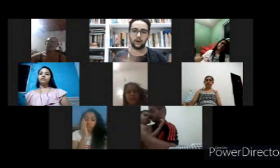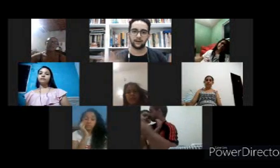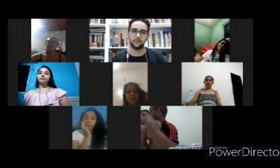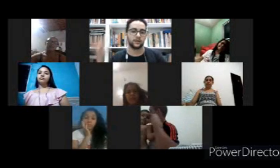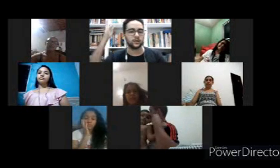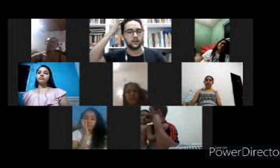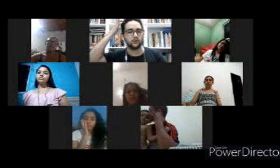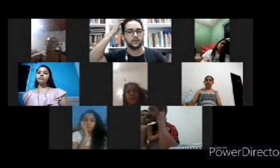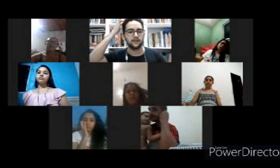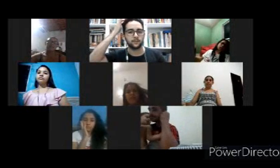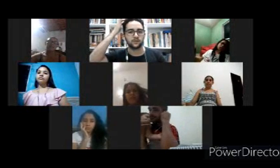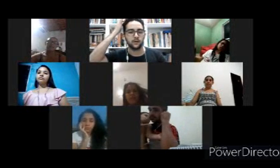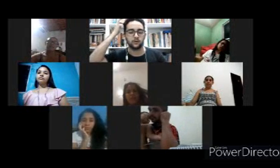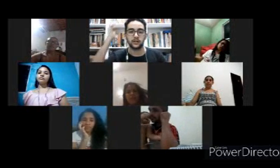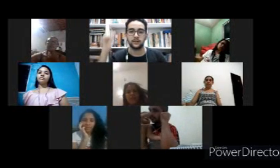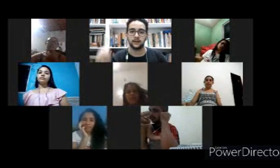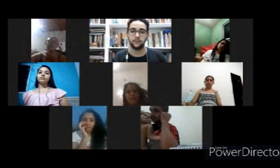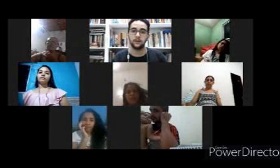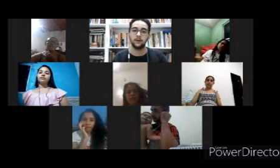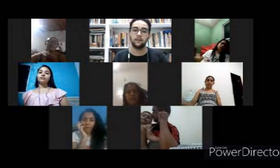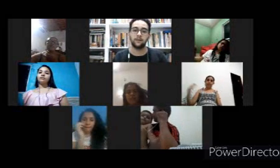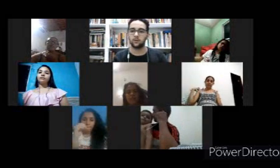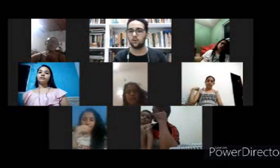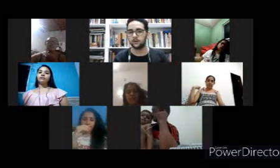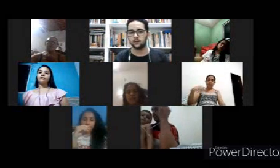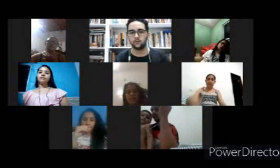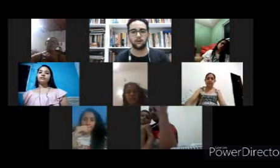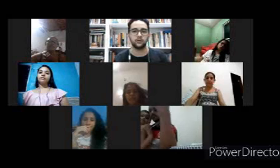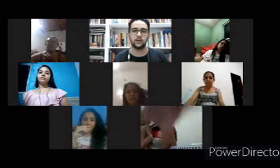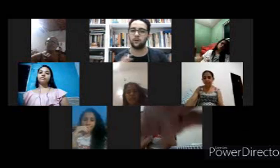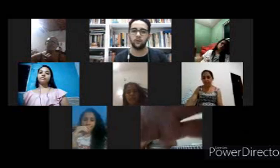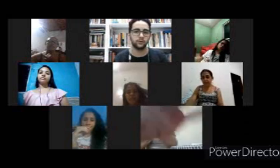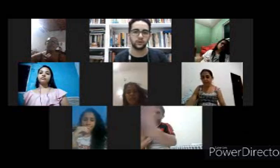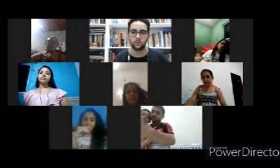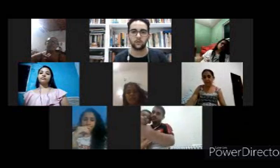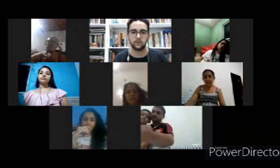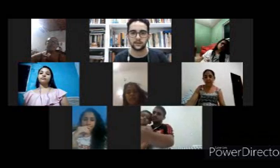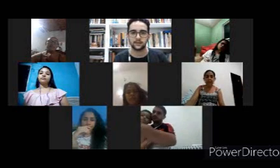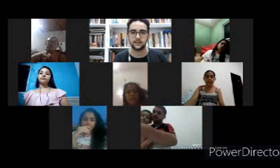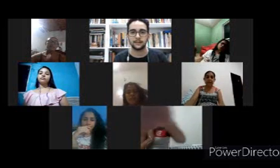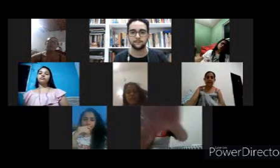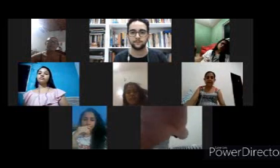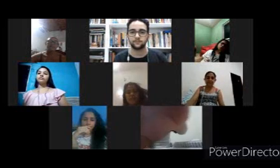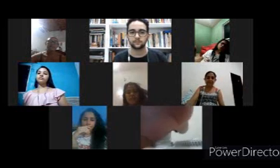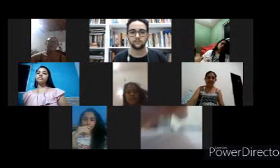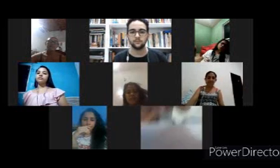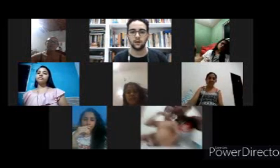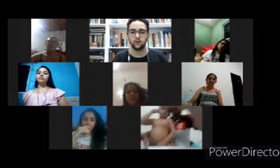a temática dos sinais da próxima aula eu já tenho. Mais algum comentário sobre a aula de hoje? Alguma coisa a acrescentar?